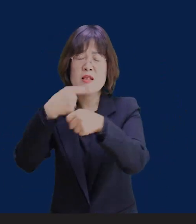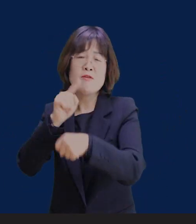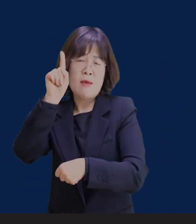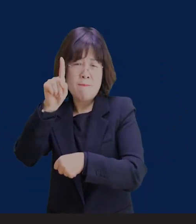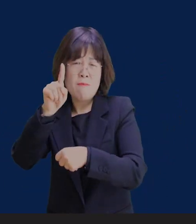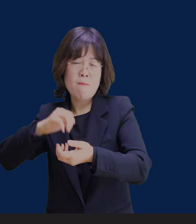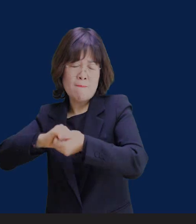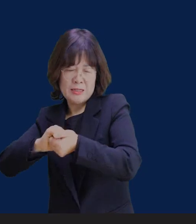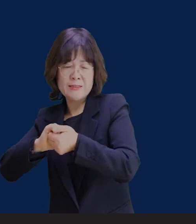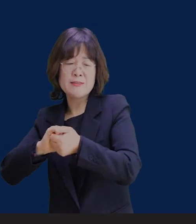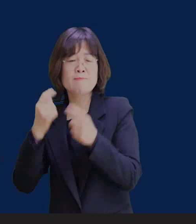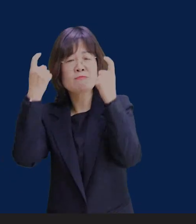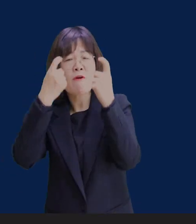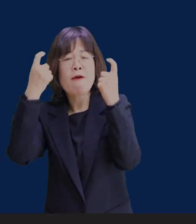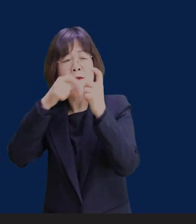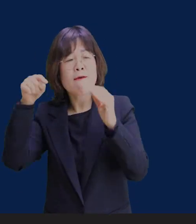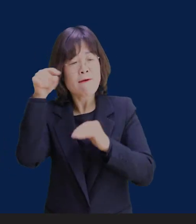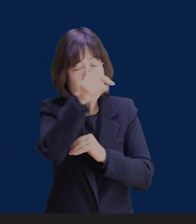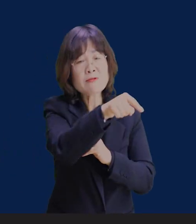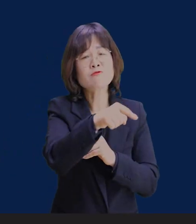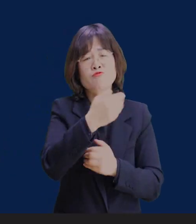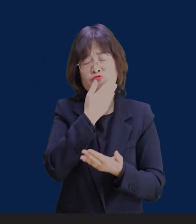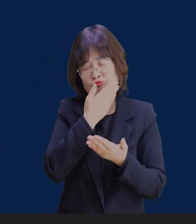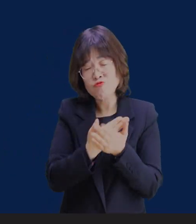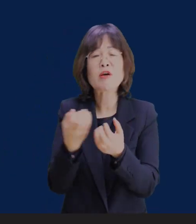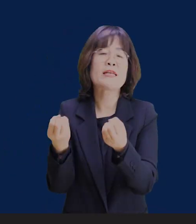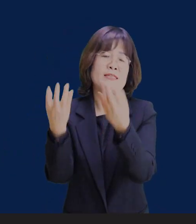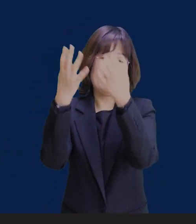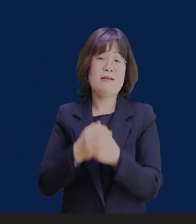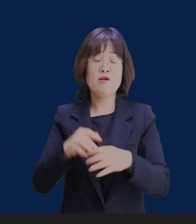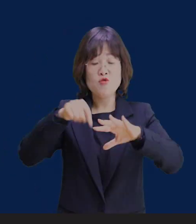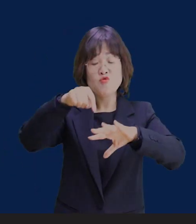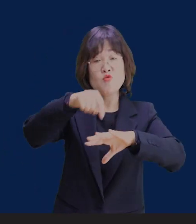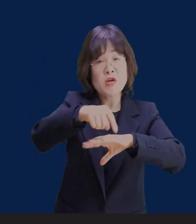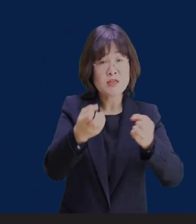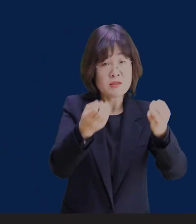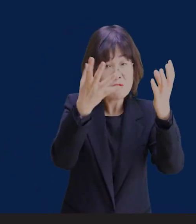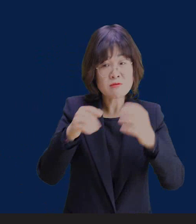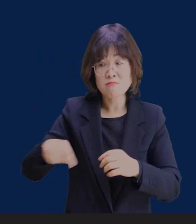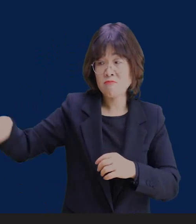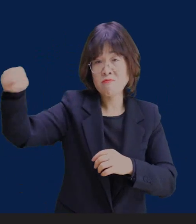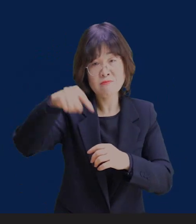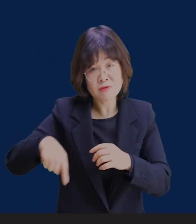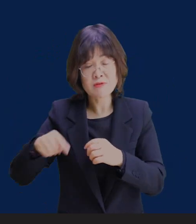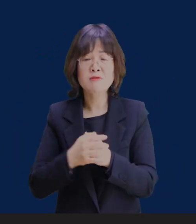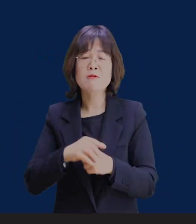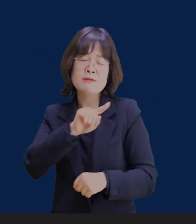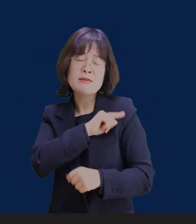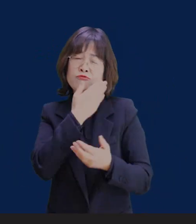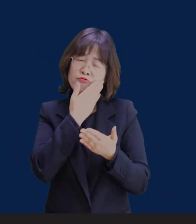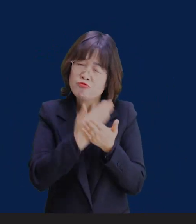가장 큰 기쁨으로 여겼습니다. 특별히 6월절이야말로 그들이 가장 원하는